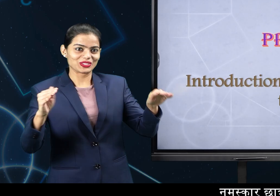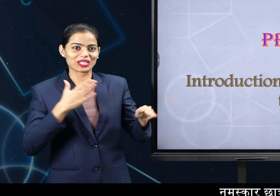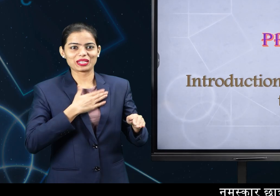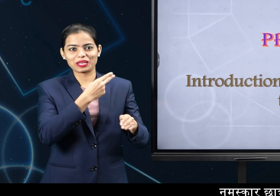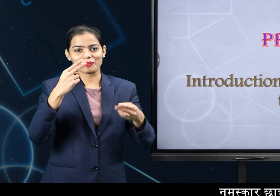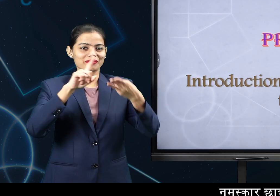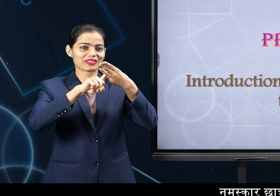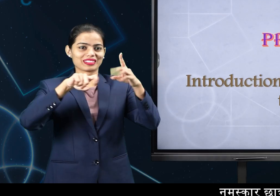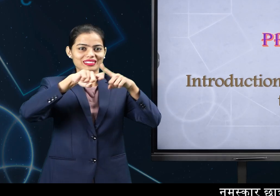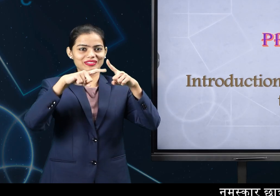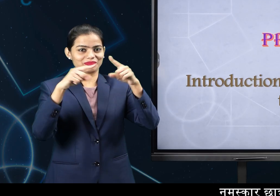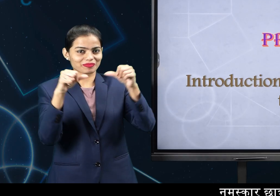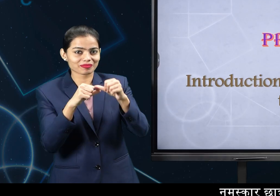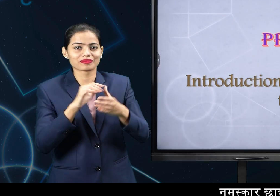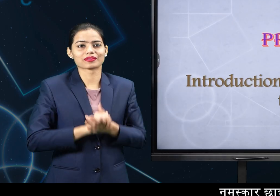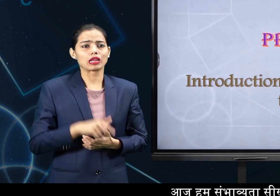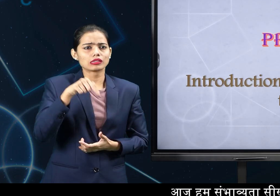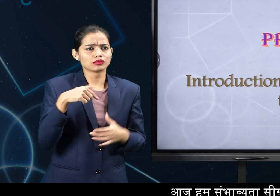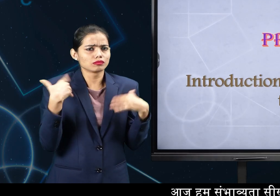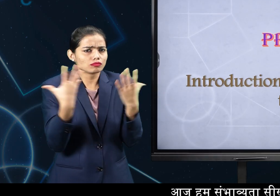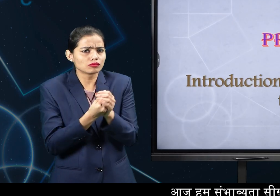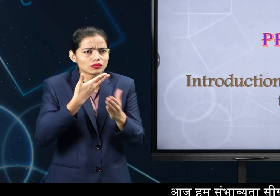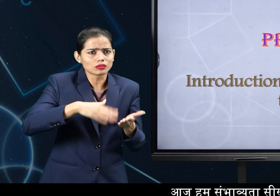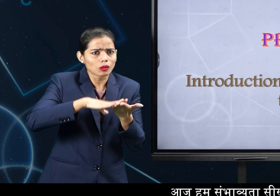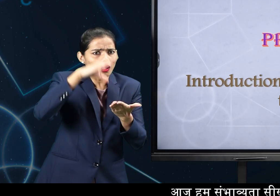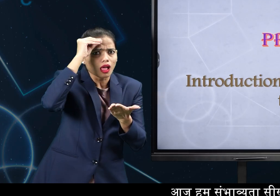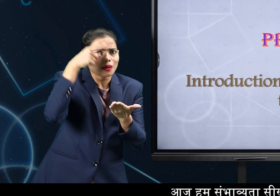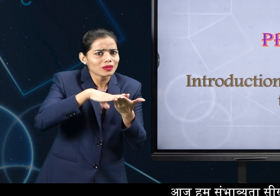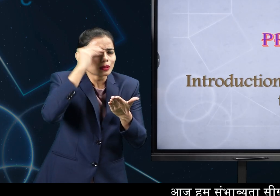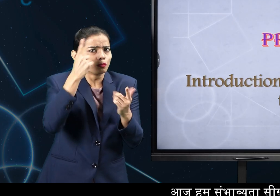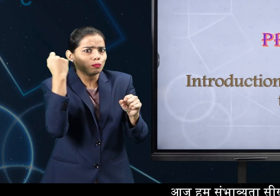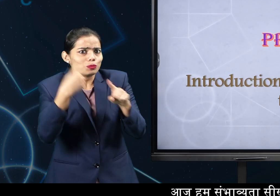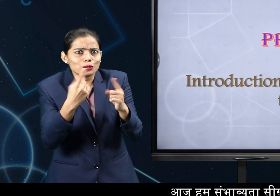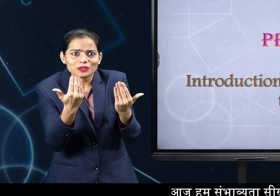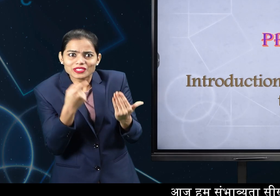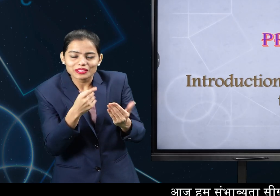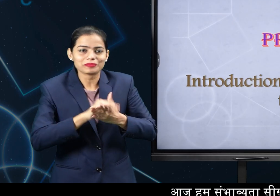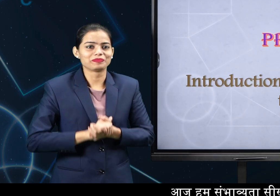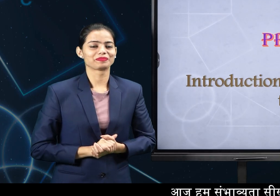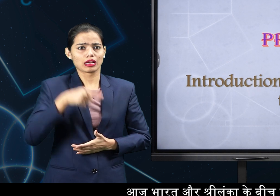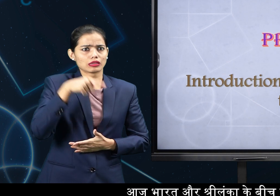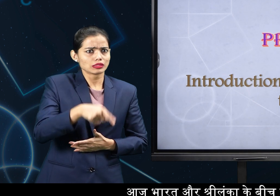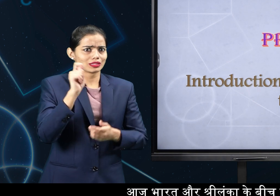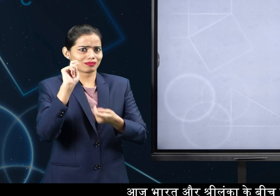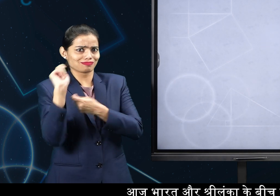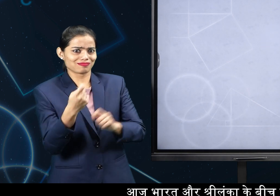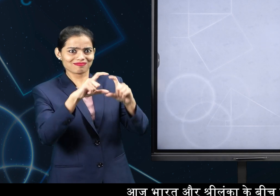नमस्कार छात्रों में आज हम संभाव्यता सीखने जा रहे हैं। आज भारत और श्रीलंका